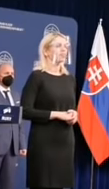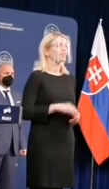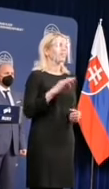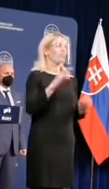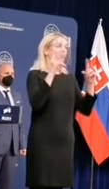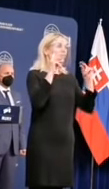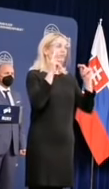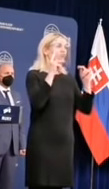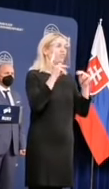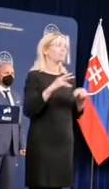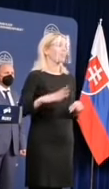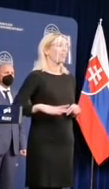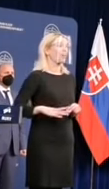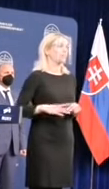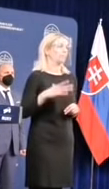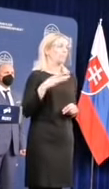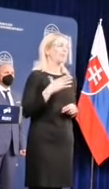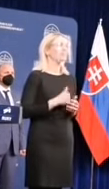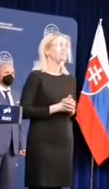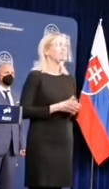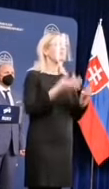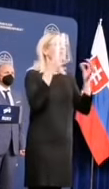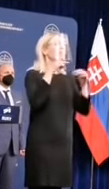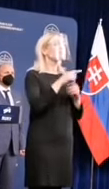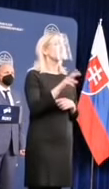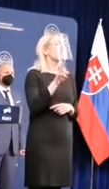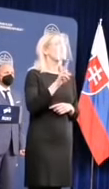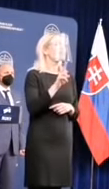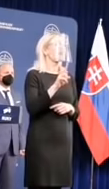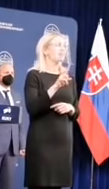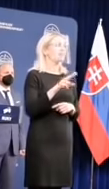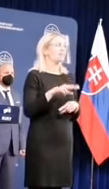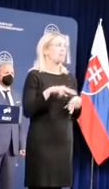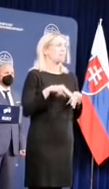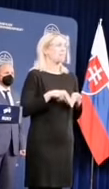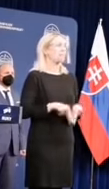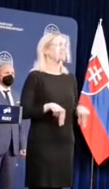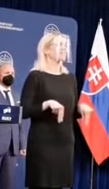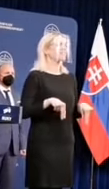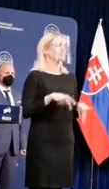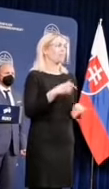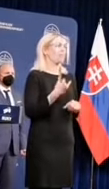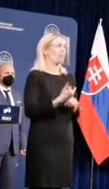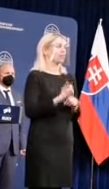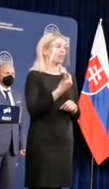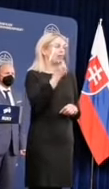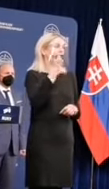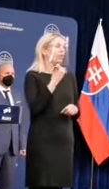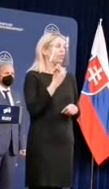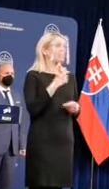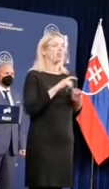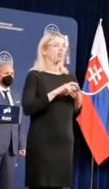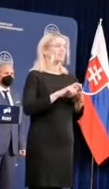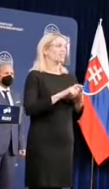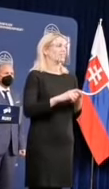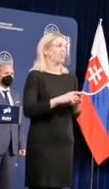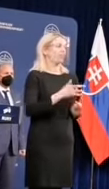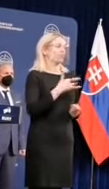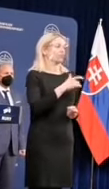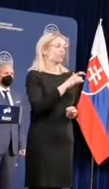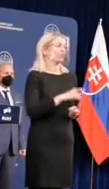Dobrý večer, dámy a páni. Vítam vás na vyhlásení predsedníctva hnutia Obyčajní ľudia a nezávislé osobnosti